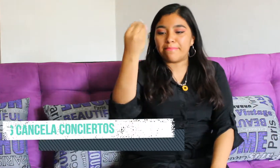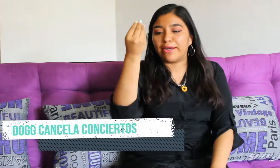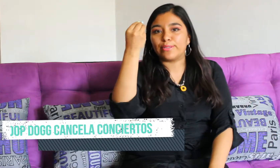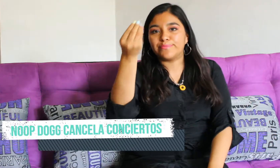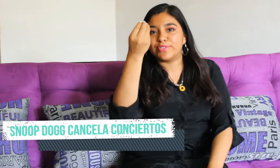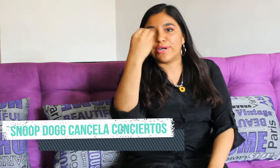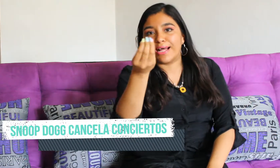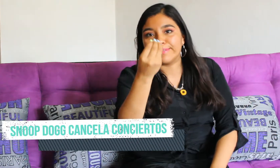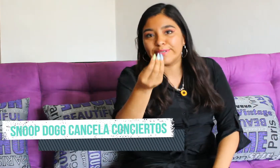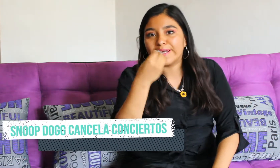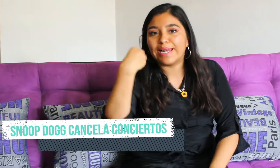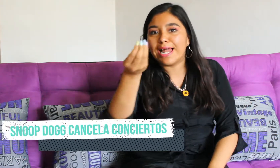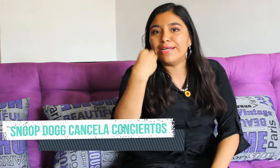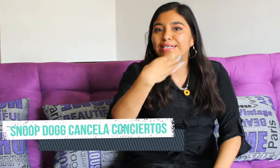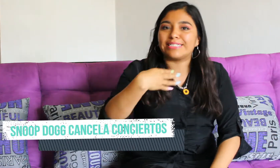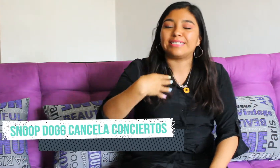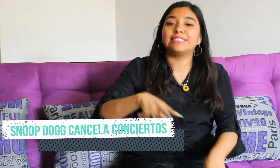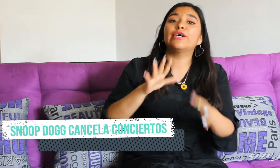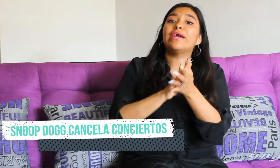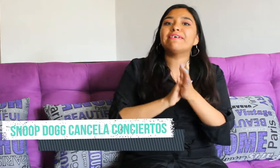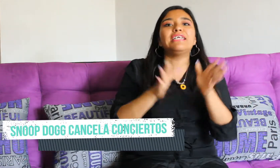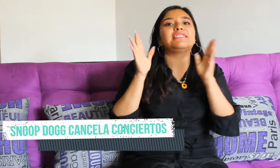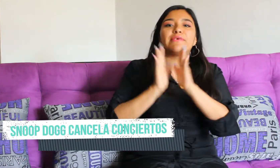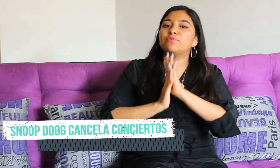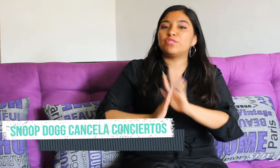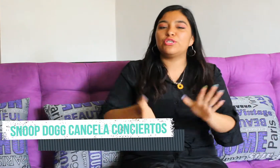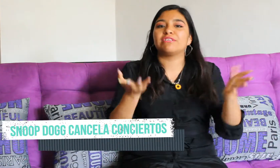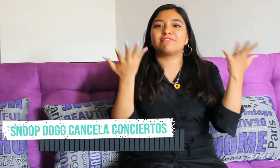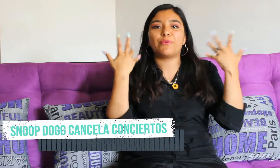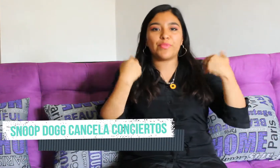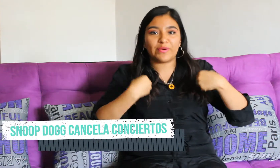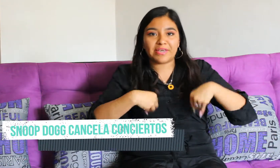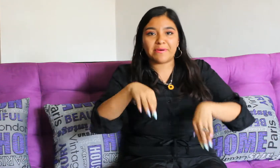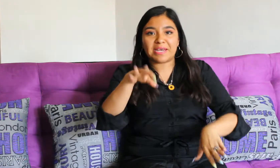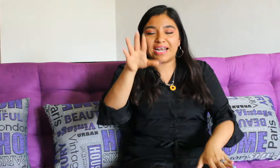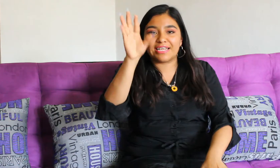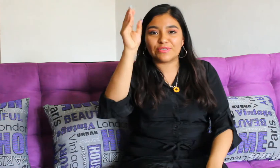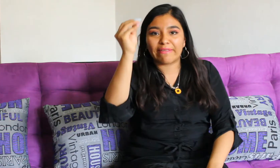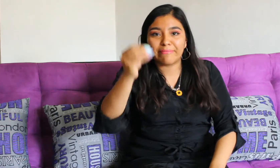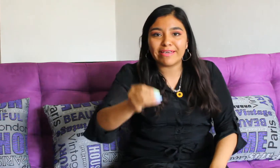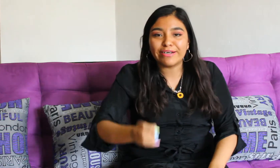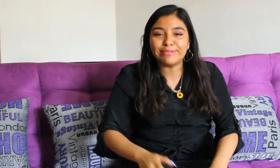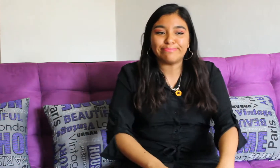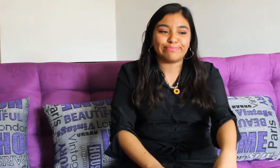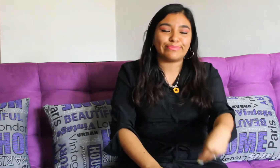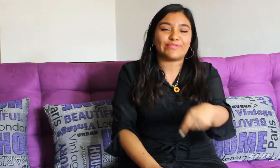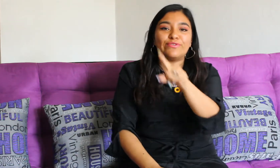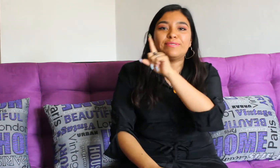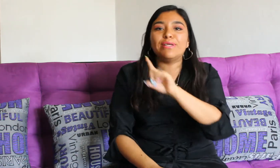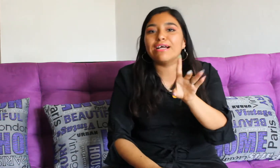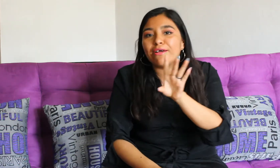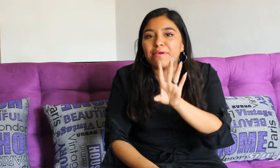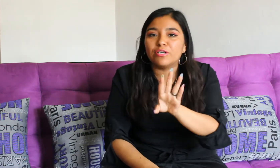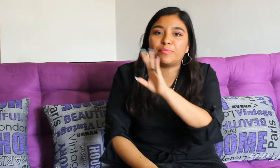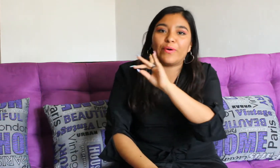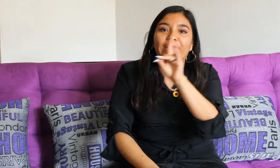pero llorando. Claro que sí. ¿Se acuerdan que les habíamos dicho que Snoop Dogg iba a venir a la Ciudad de México? Pues fue un simulacro, amigos, ¿por qué